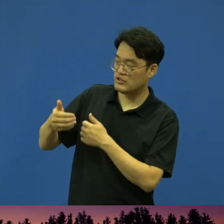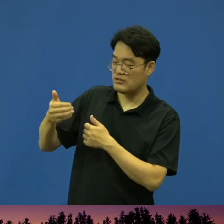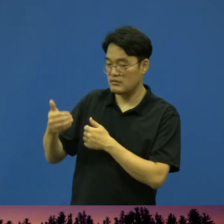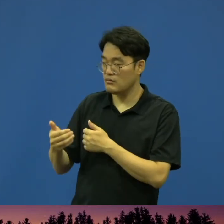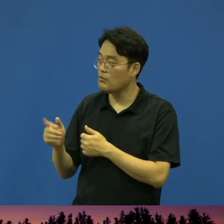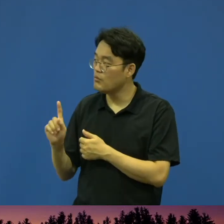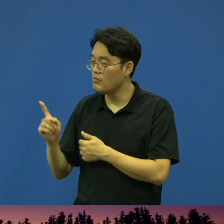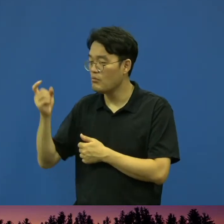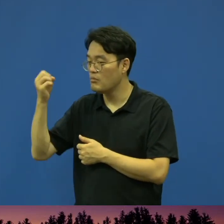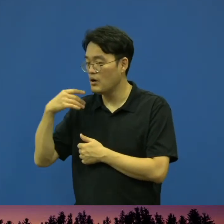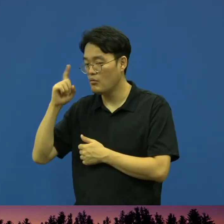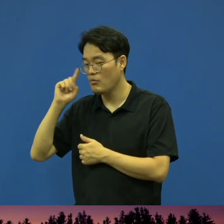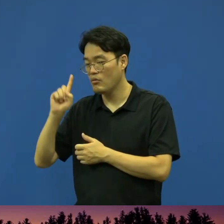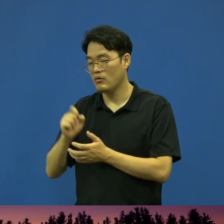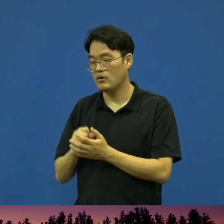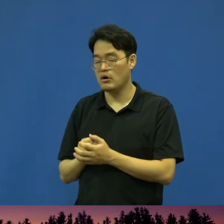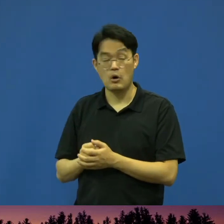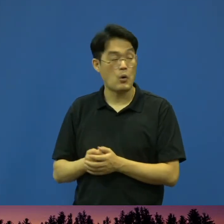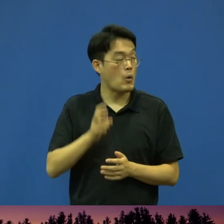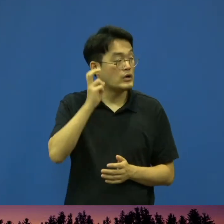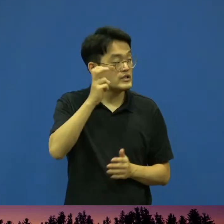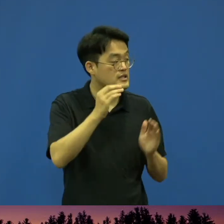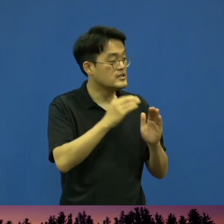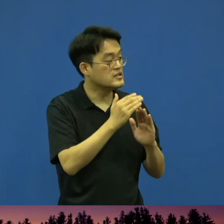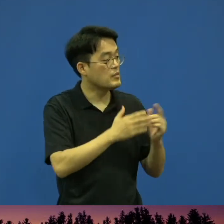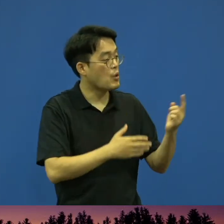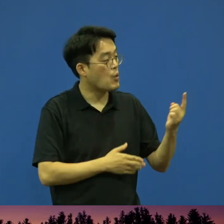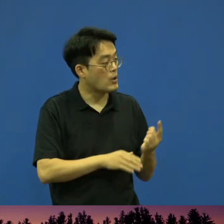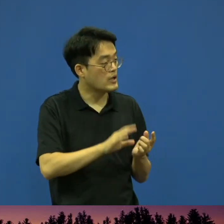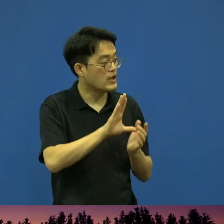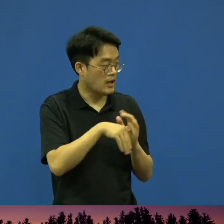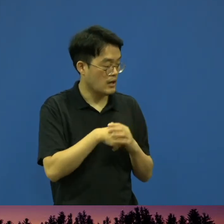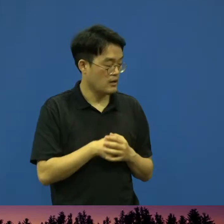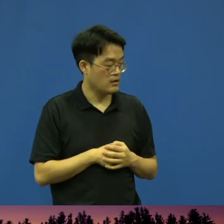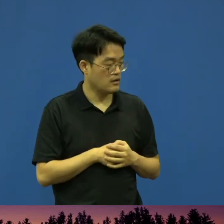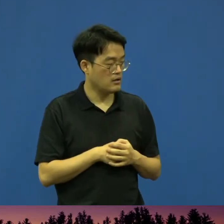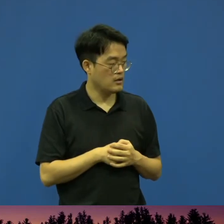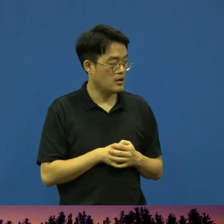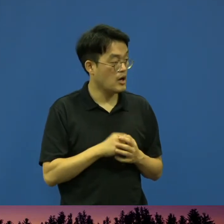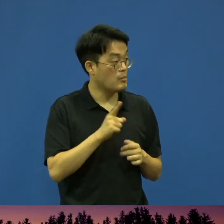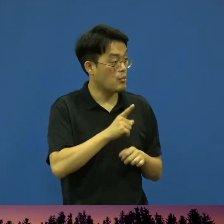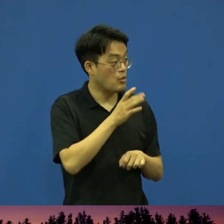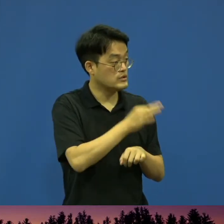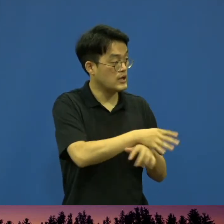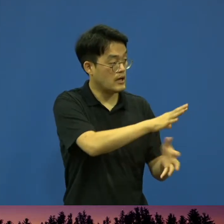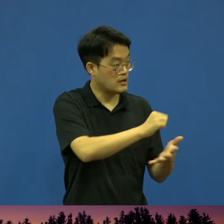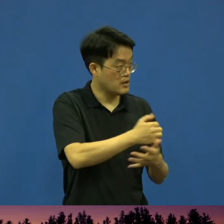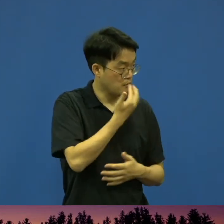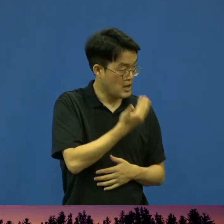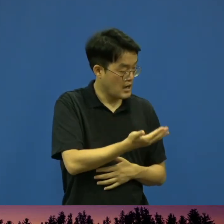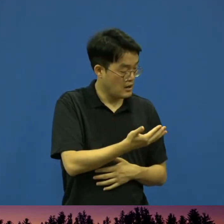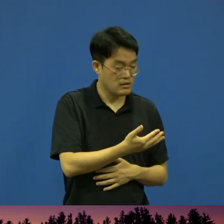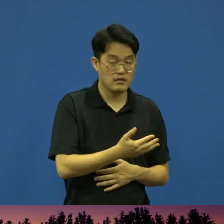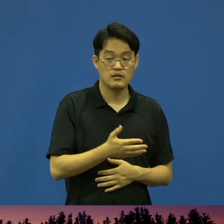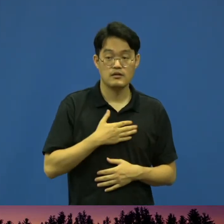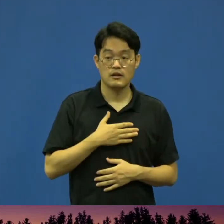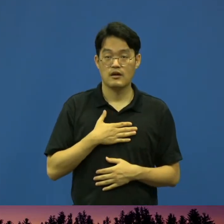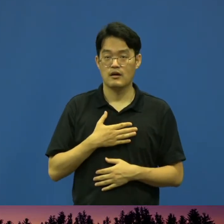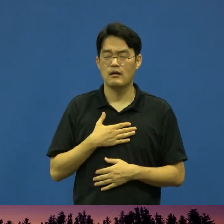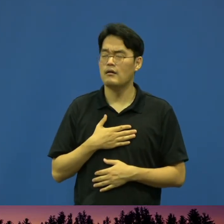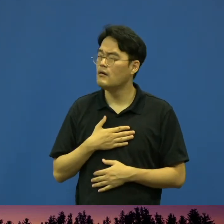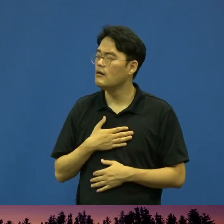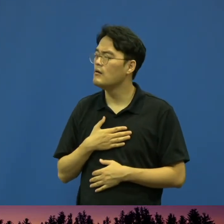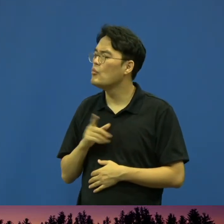이렇게 말씀하셨습니다. 혹시 집에 올 때 뭘 좀 사올 수 있나? 이렇게 얘기하시는 거예요. 제가 앞에 있는 단어를 잘 못